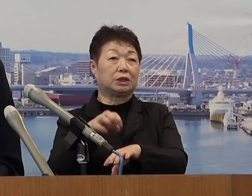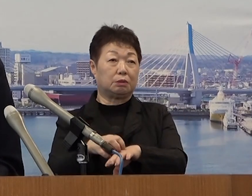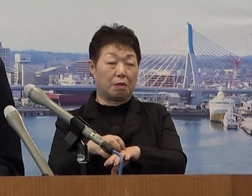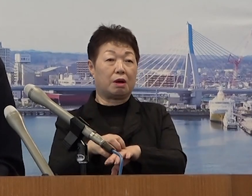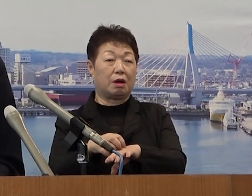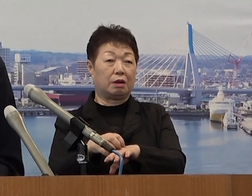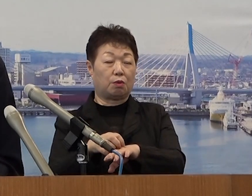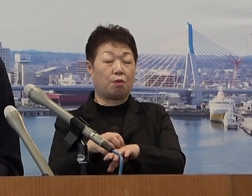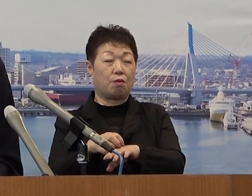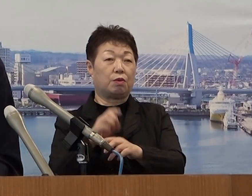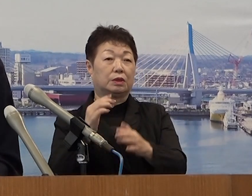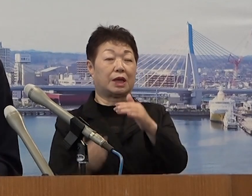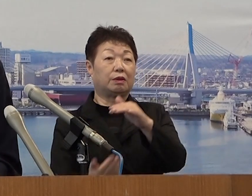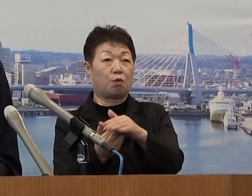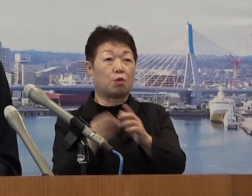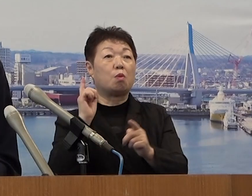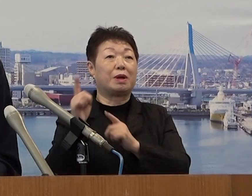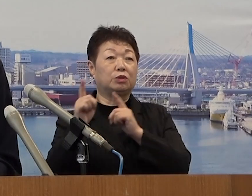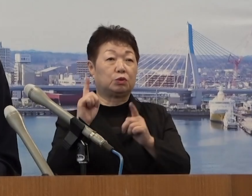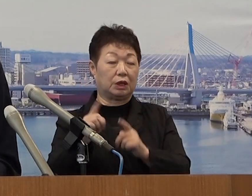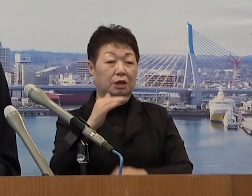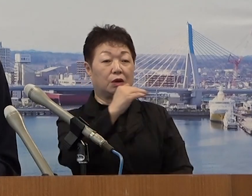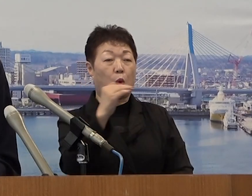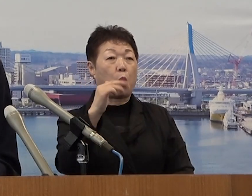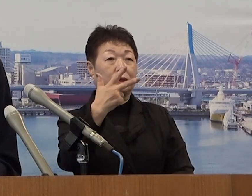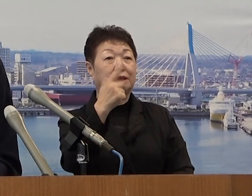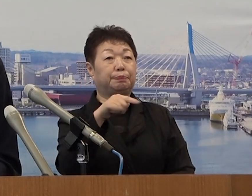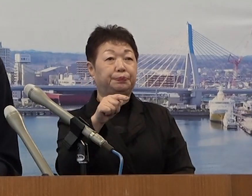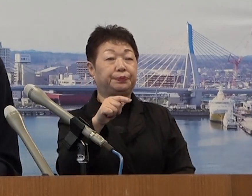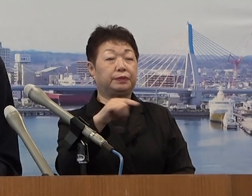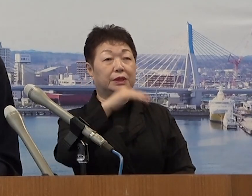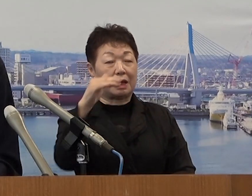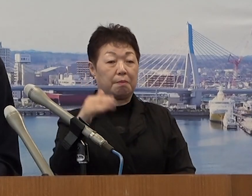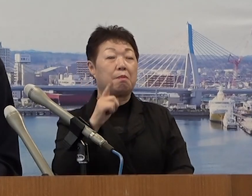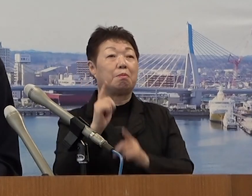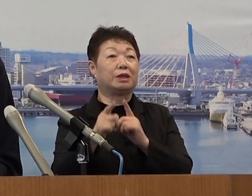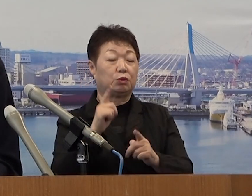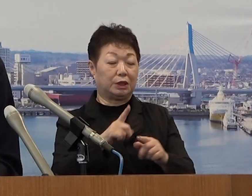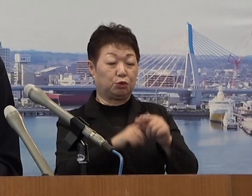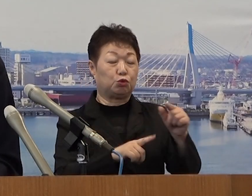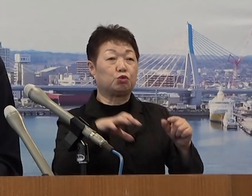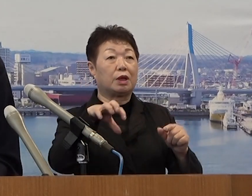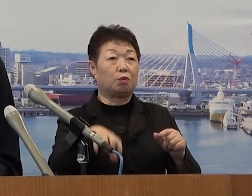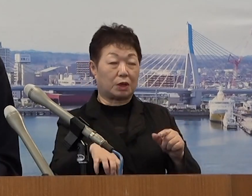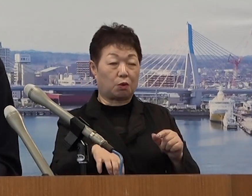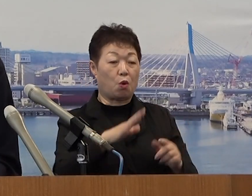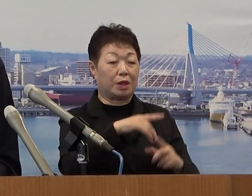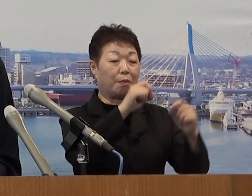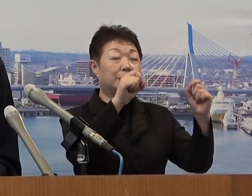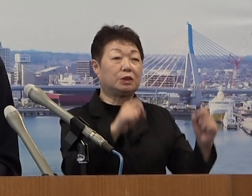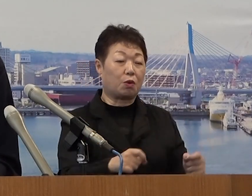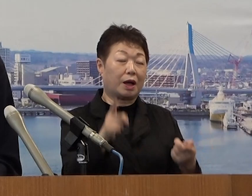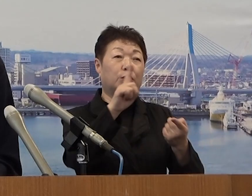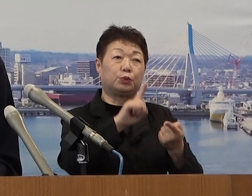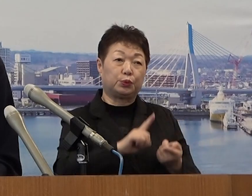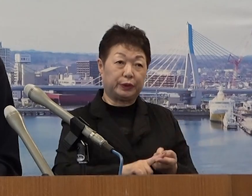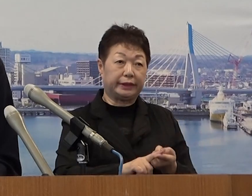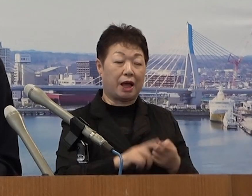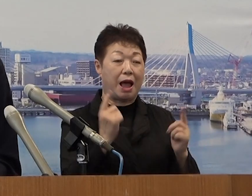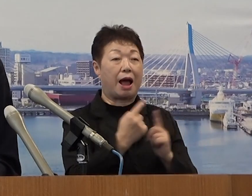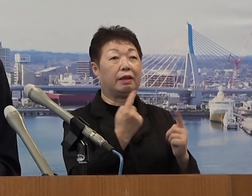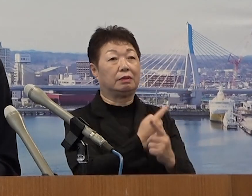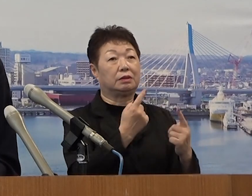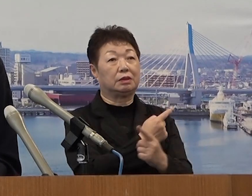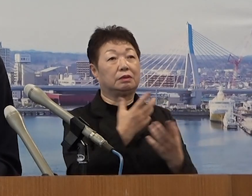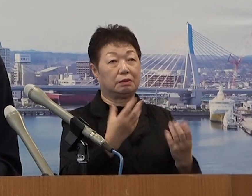屋久島最大の祭りであります御神山祭りを移入し、中世の里浪岡風にアレンジを加えた